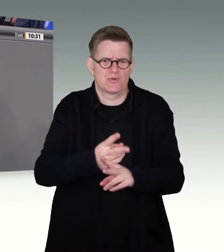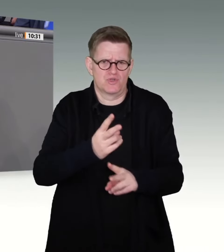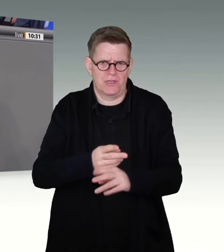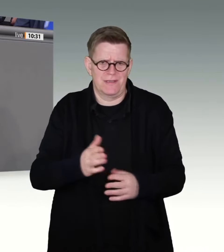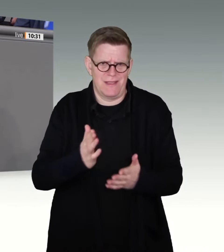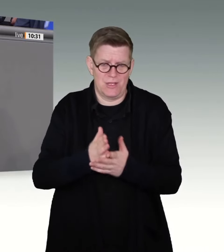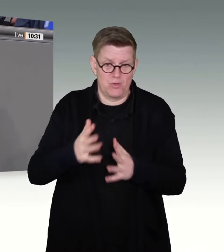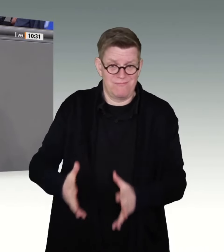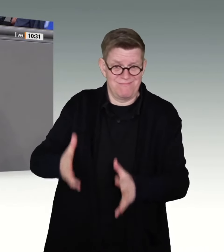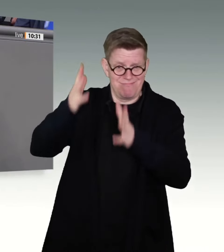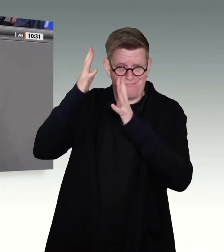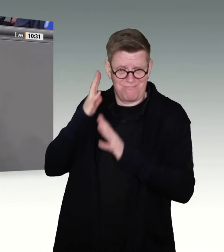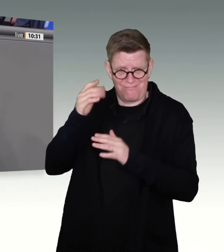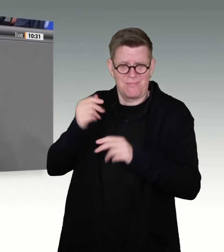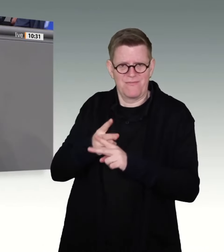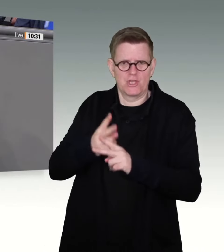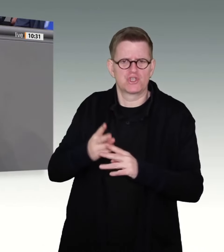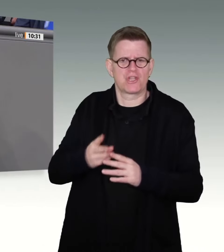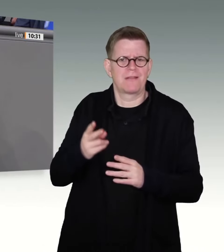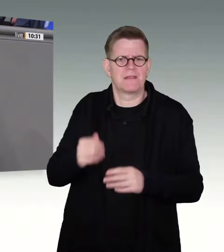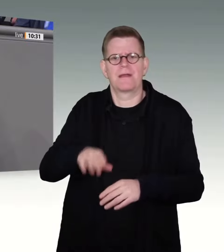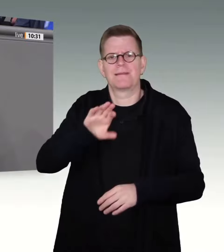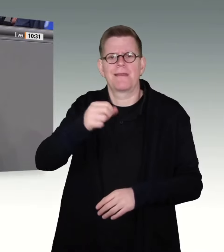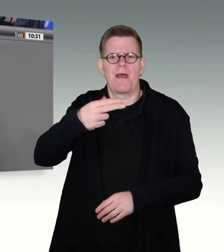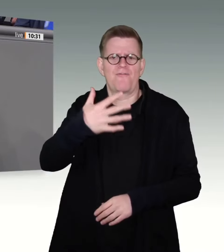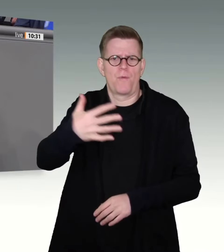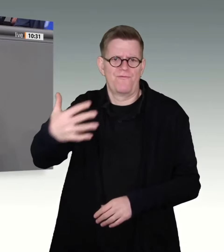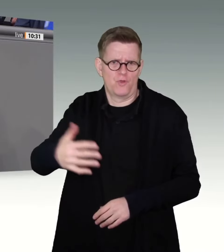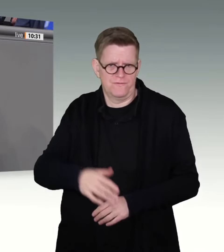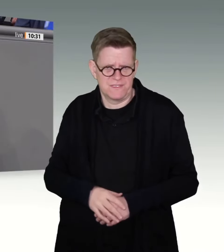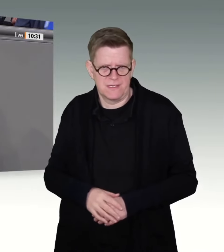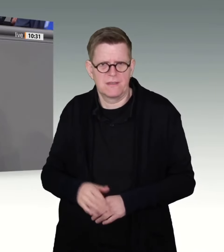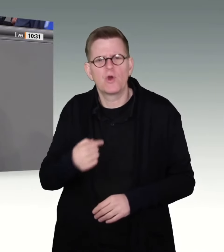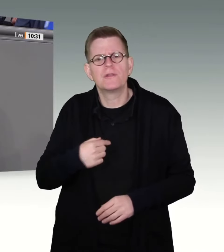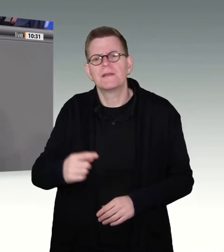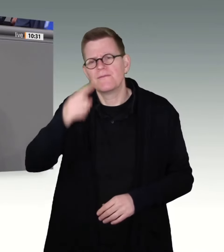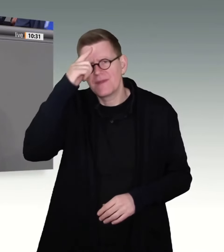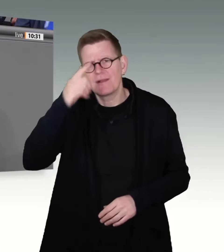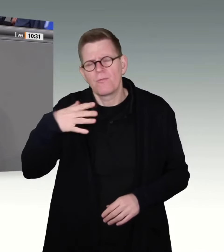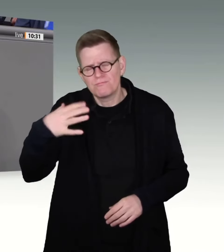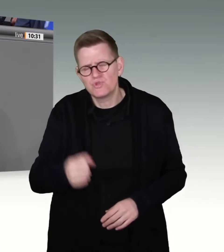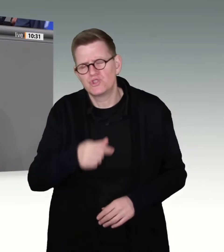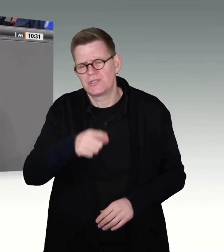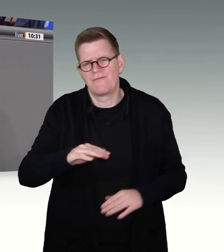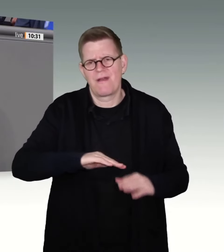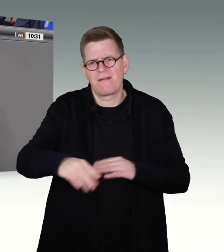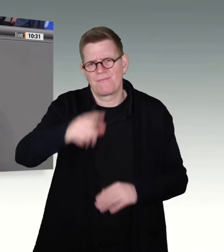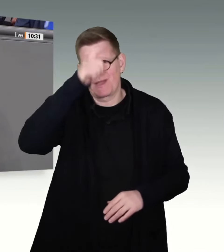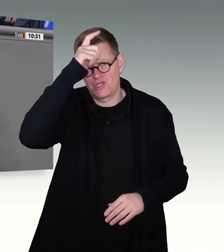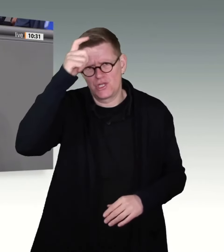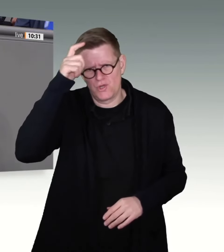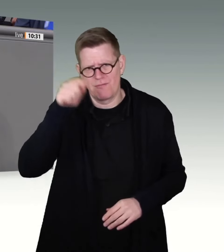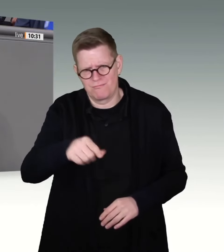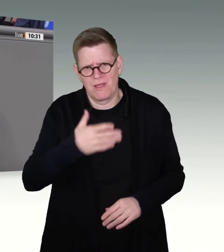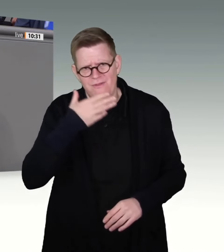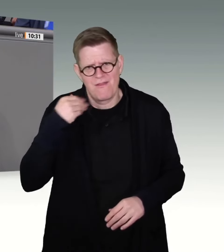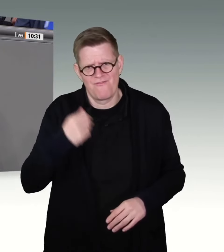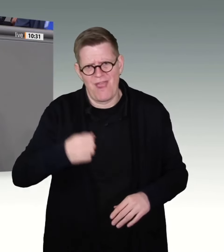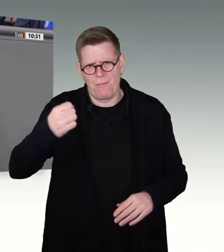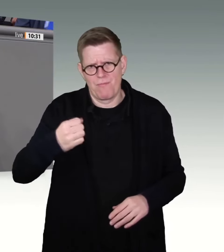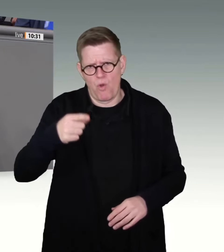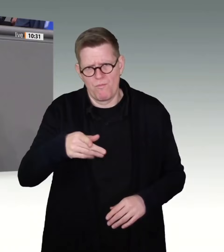bin überzeugt, lieber Herr Lutschatz, dass das Land der Ingenieure und Denker es wirklich schafft, Wärmepumpen zu verbauen, wie der Rest der Europäischen